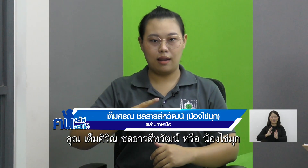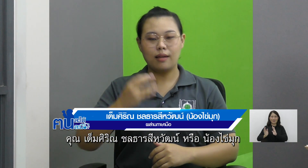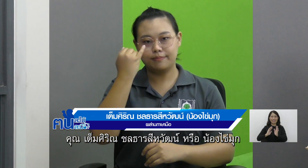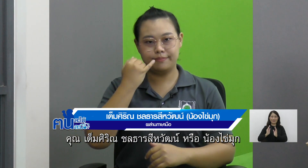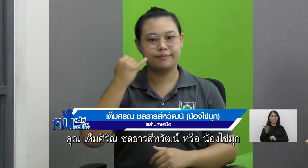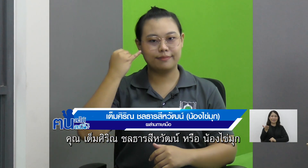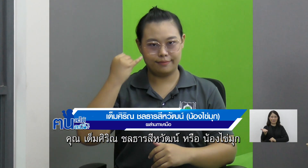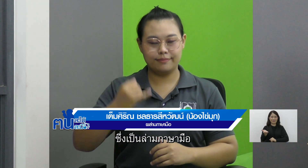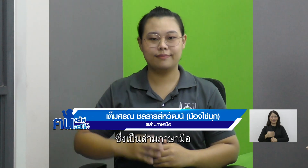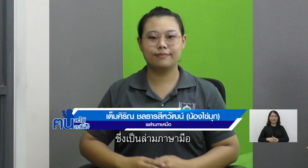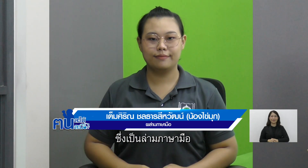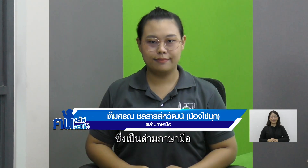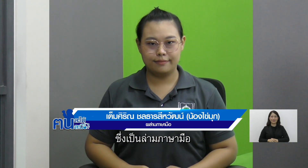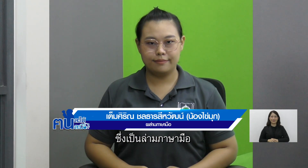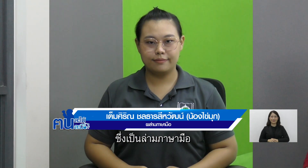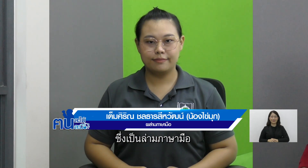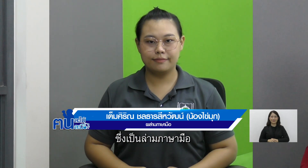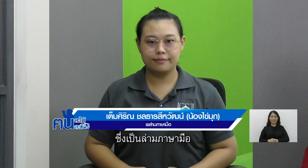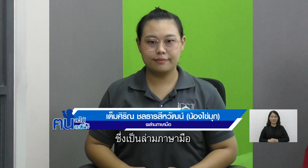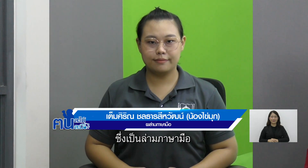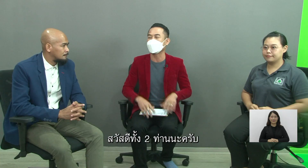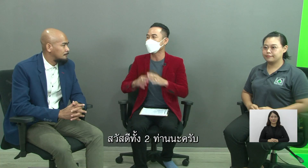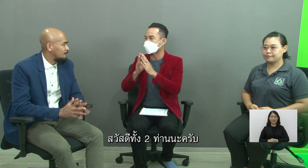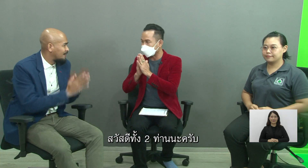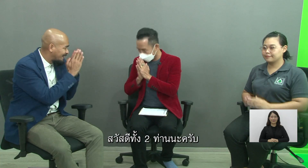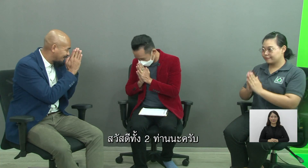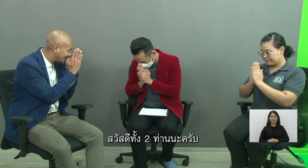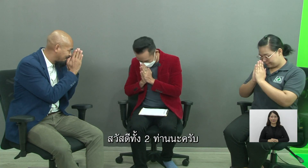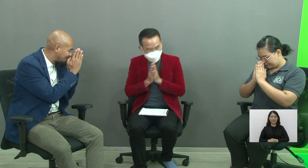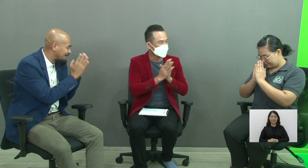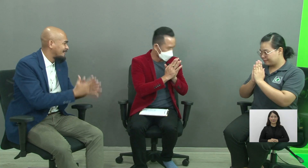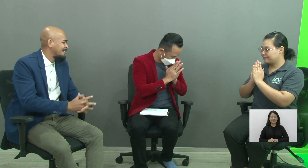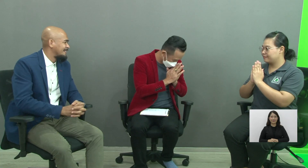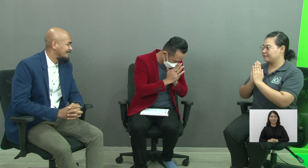านเสียวัฒน์หรือว่าน้องเต็มนะครับซึ่งเป็นล่ามภาษามือไทยของท่านนะครับ